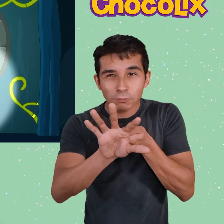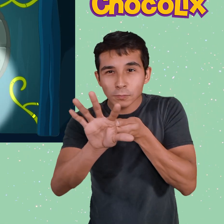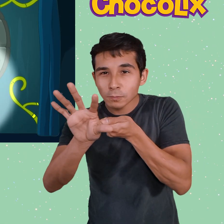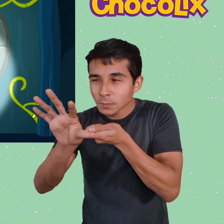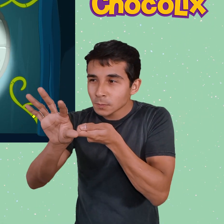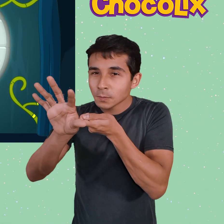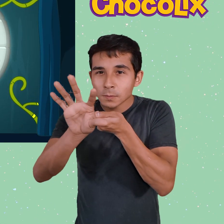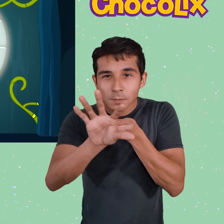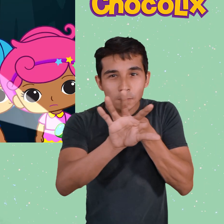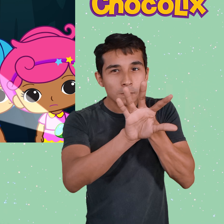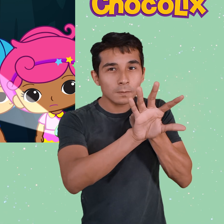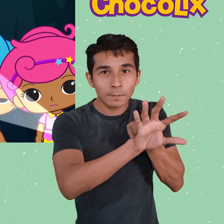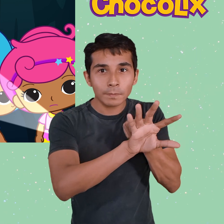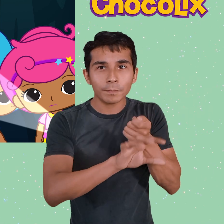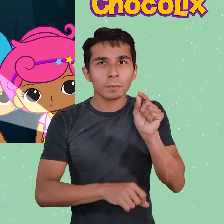O que será isso?